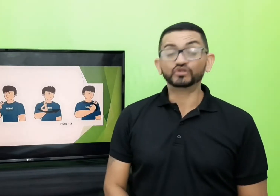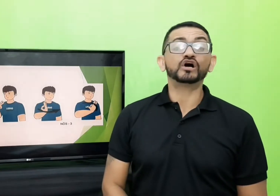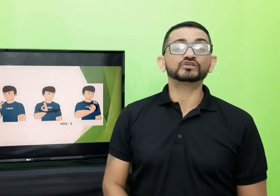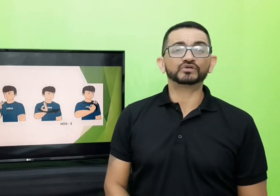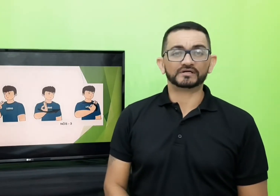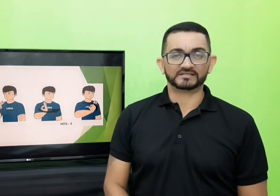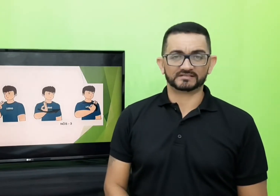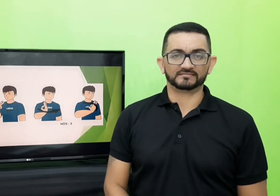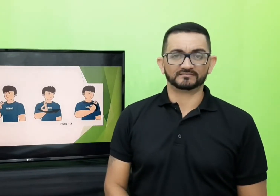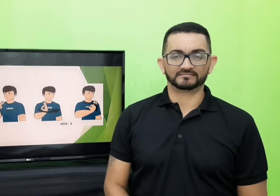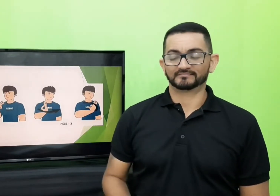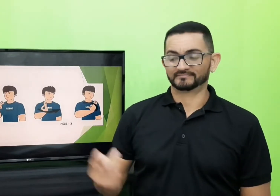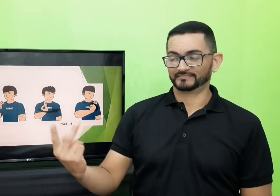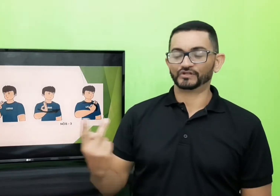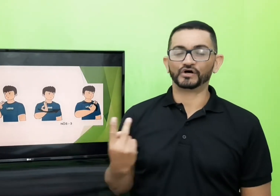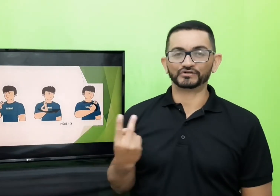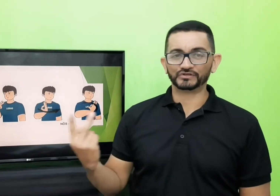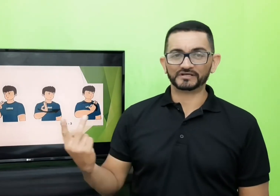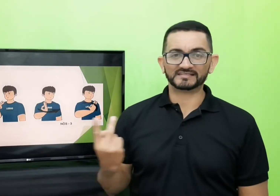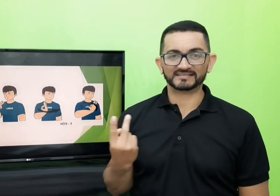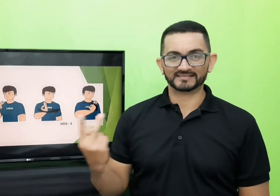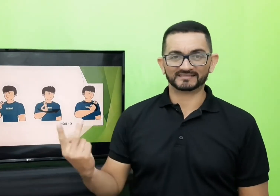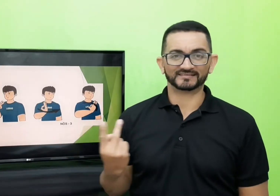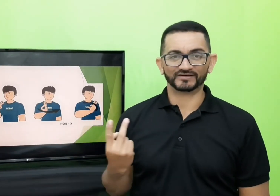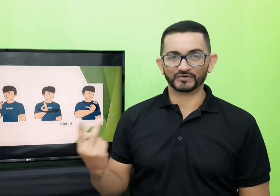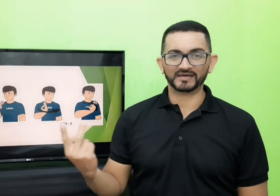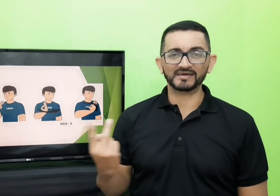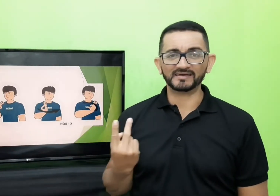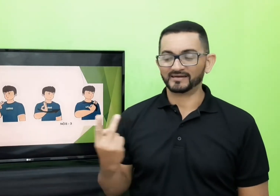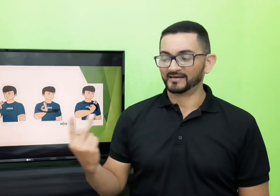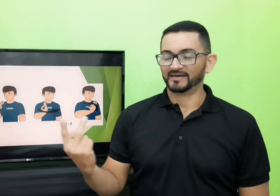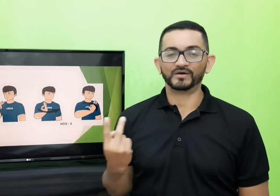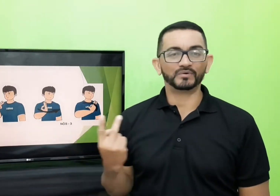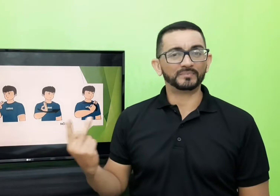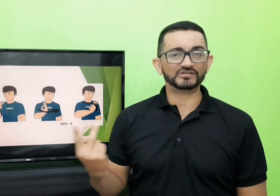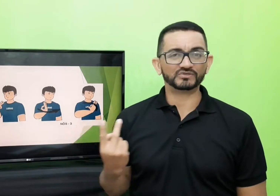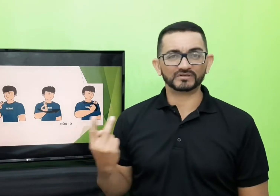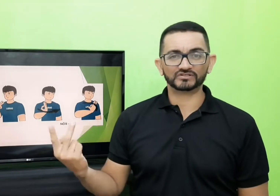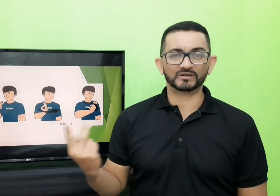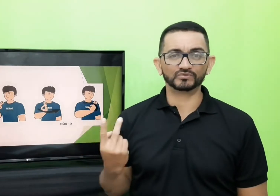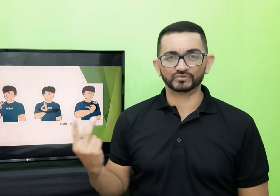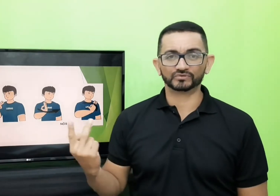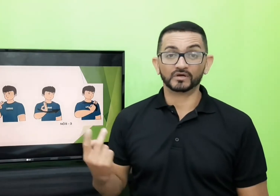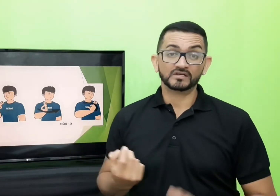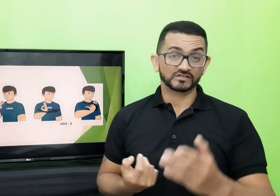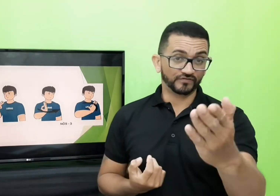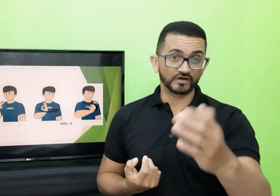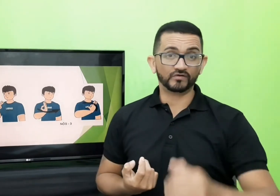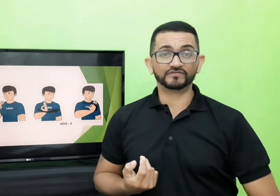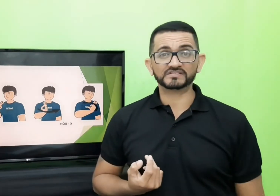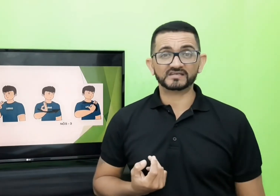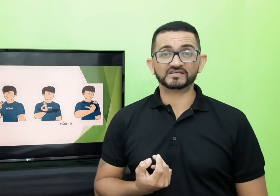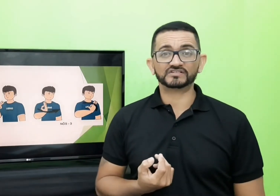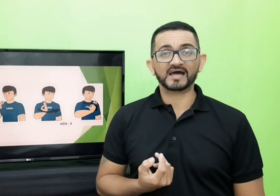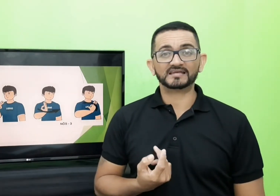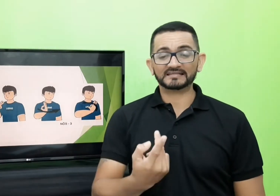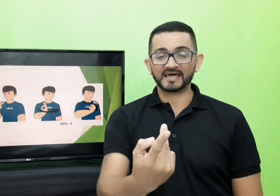Nós dois. Nós dois. Ok? Eu e a pessoa que estamos juntos. Se for eu e você que está aí na